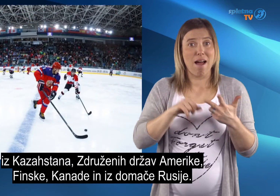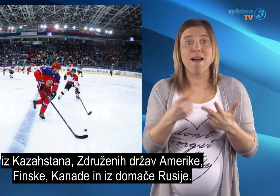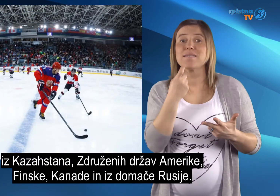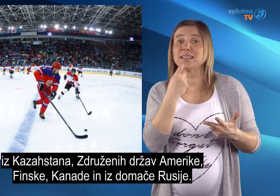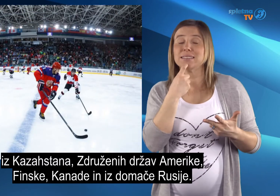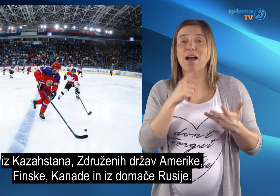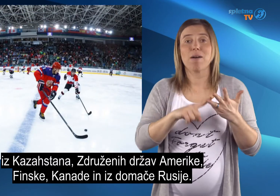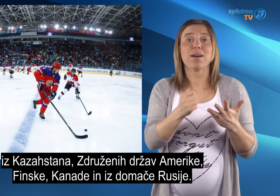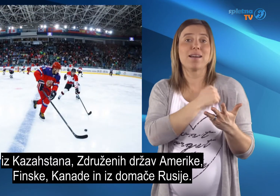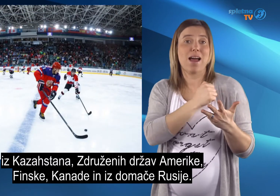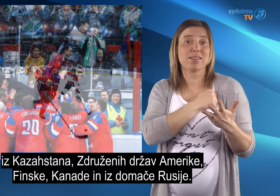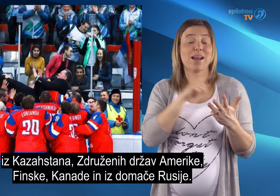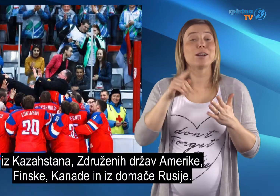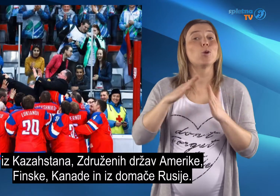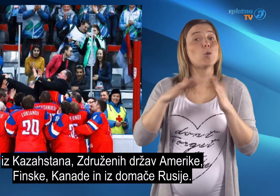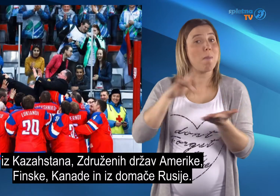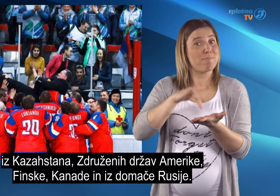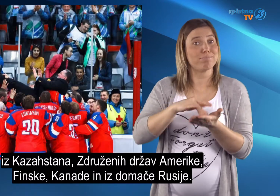Finske, Kanade in iz domače Rusije.